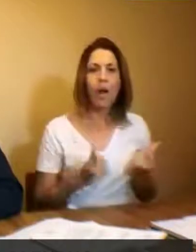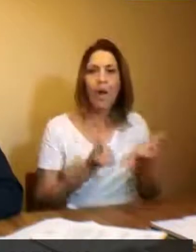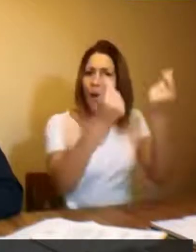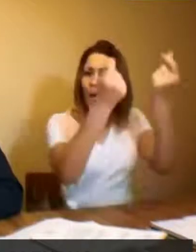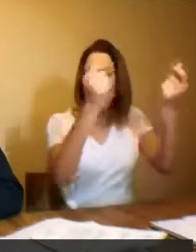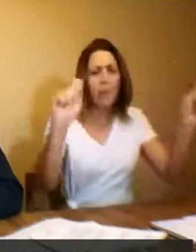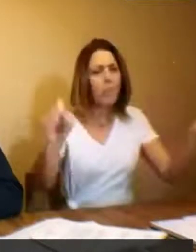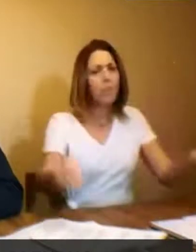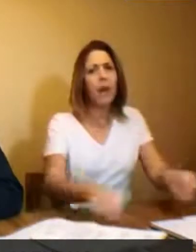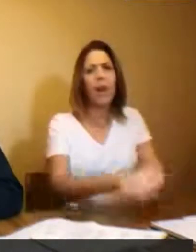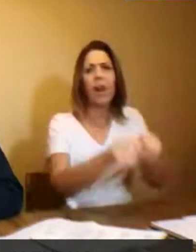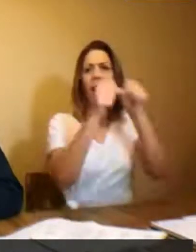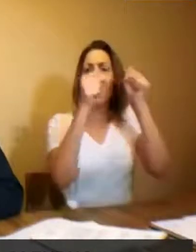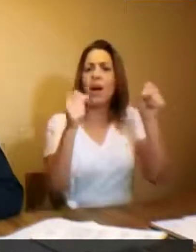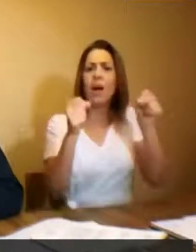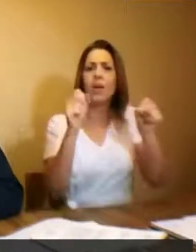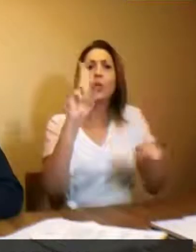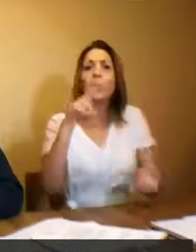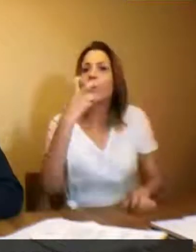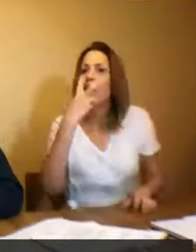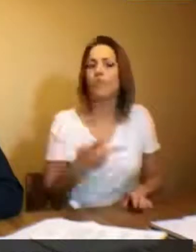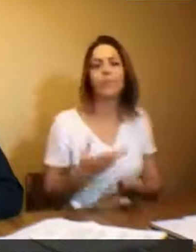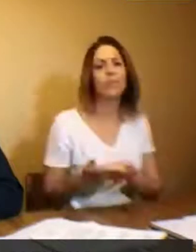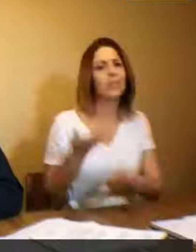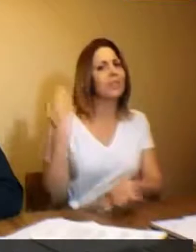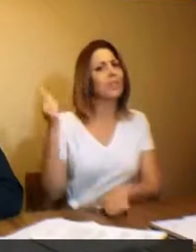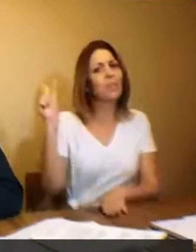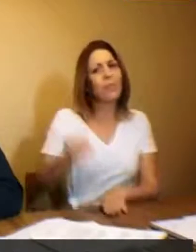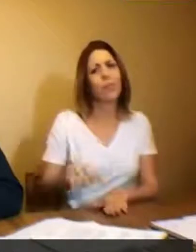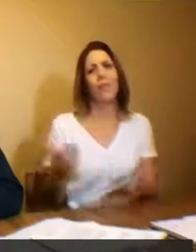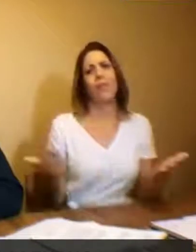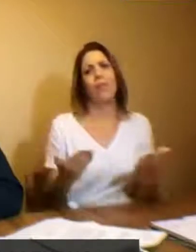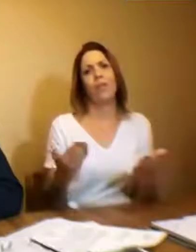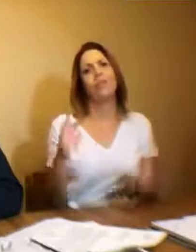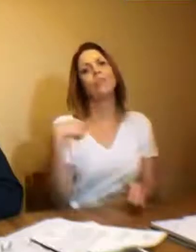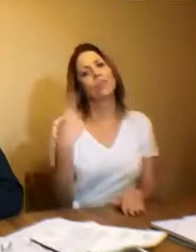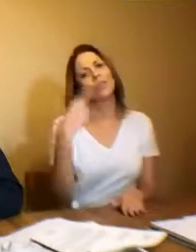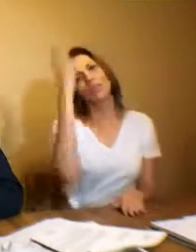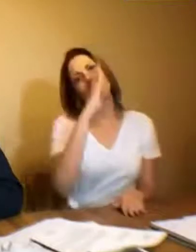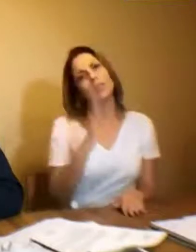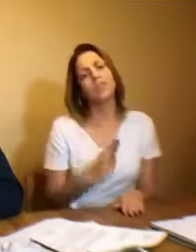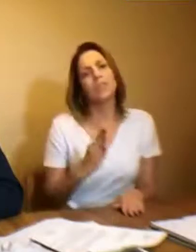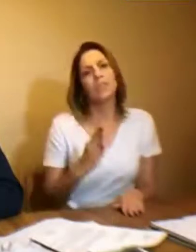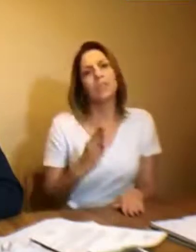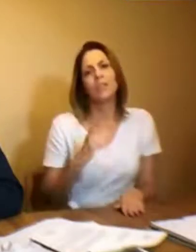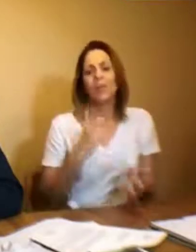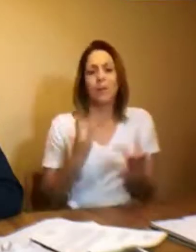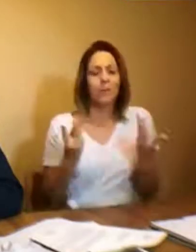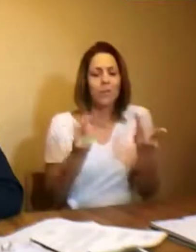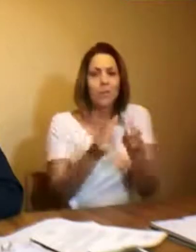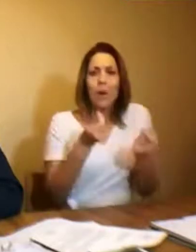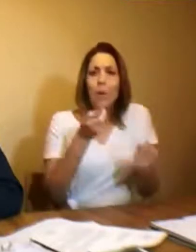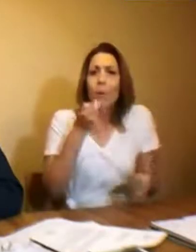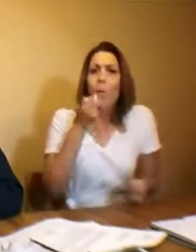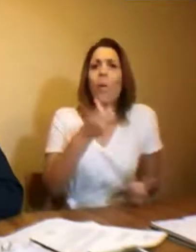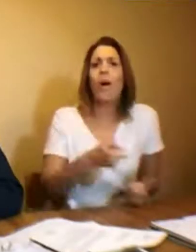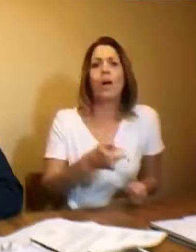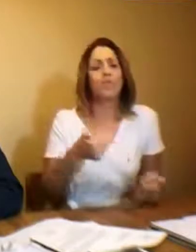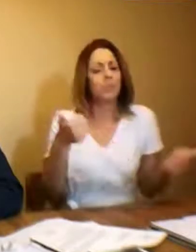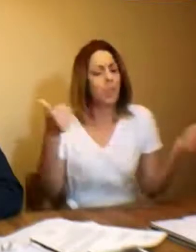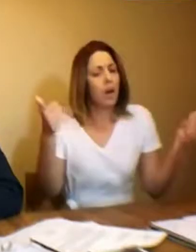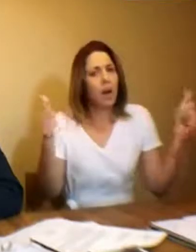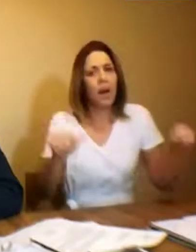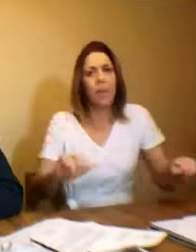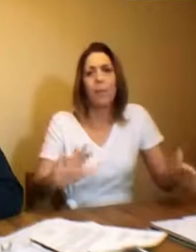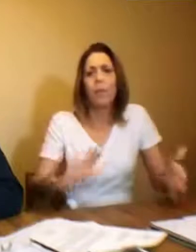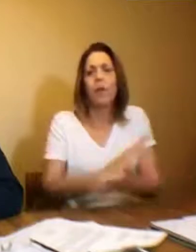visto. O nosso país realmente está à beira do caos. Não podemos dar mais um passo